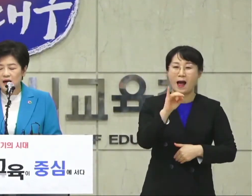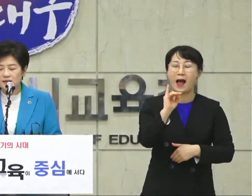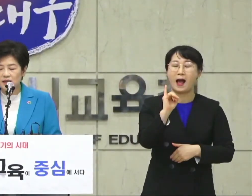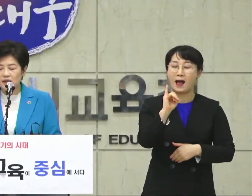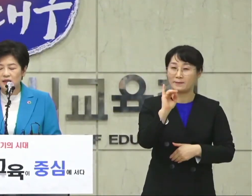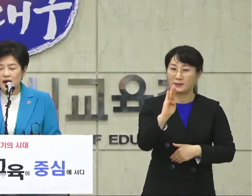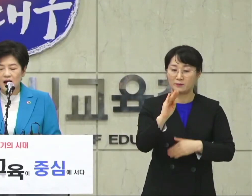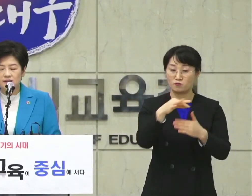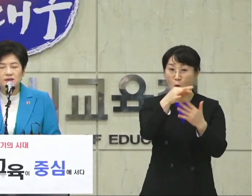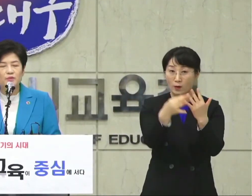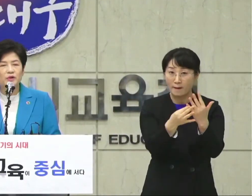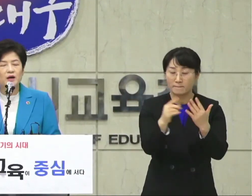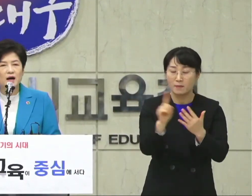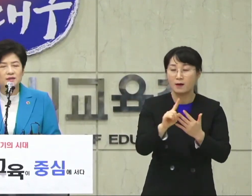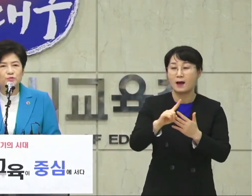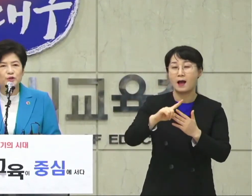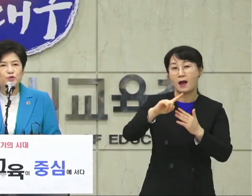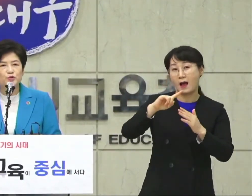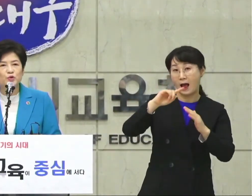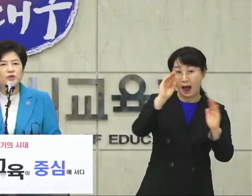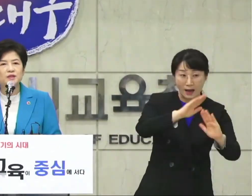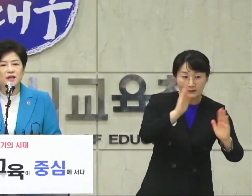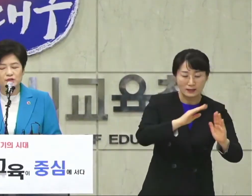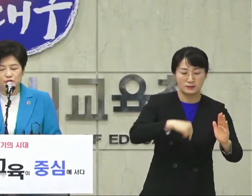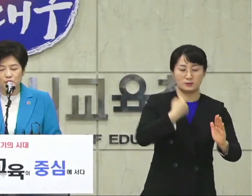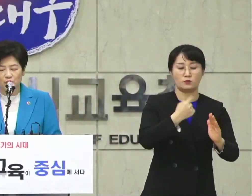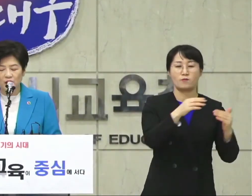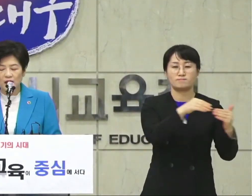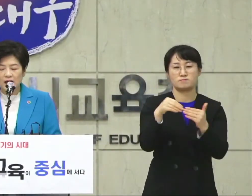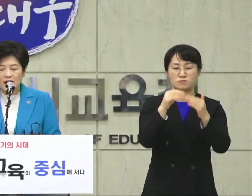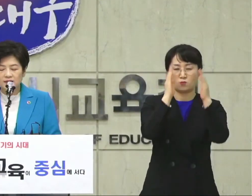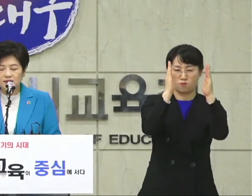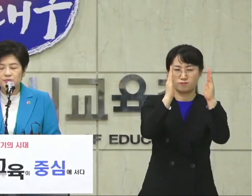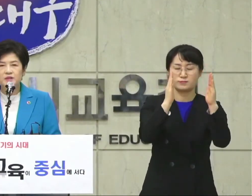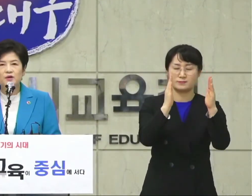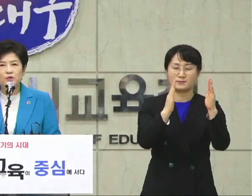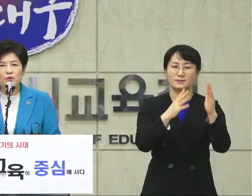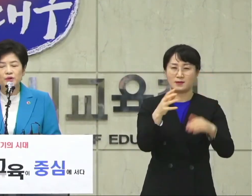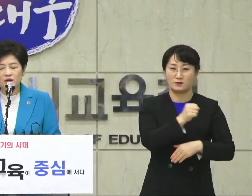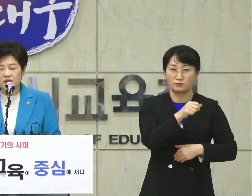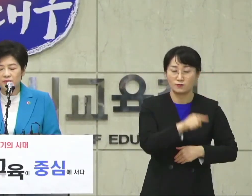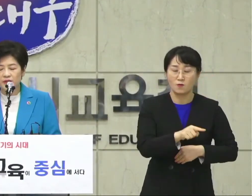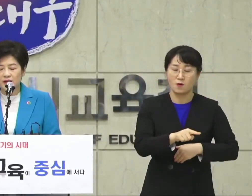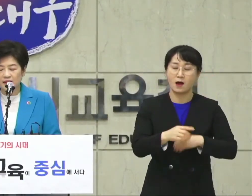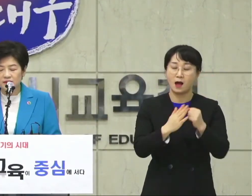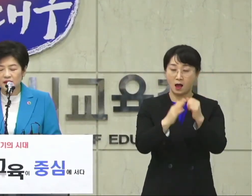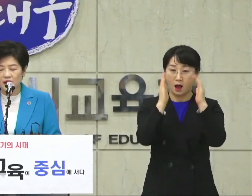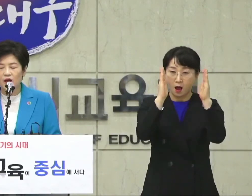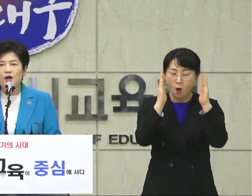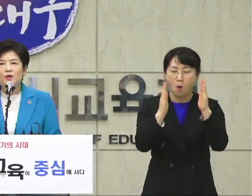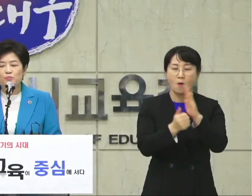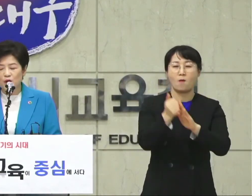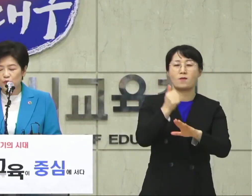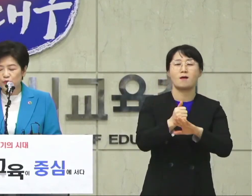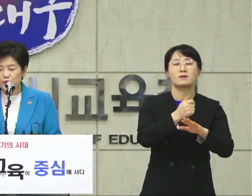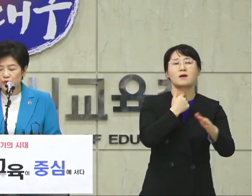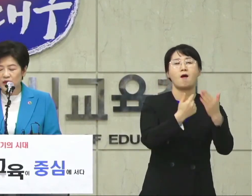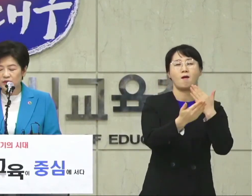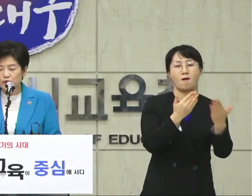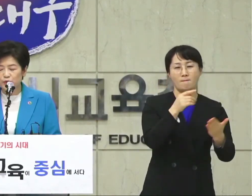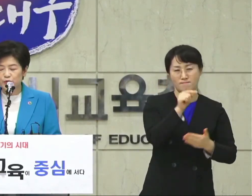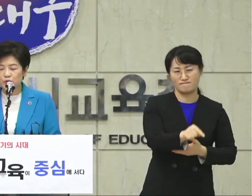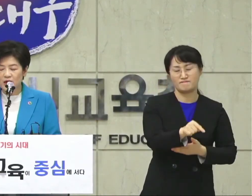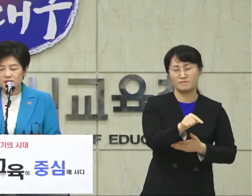프로그램은 학생이 학습의 주도권을 가지고 학습 성공 경험을 하는데